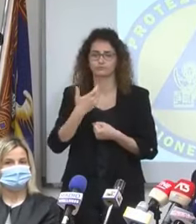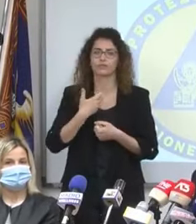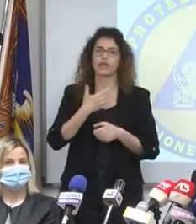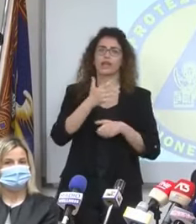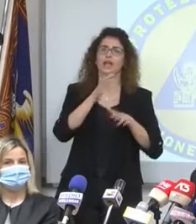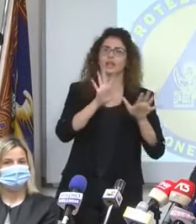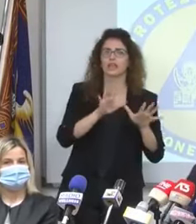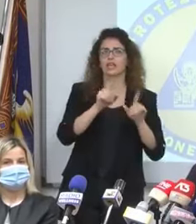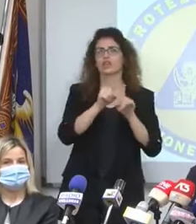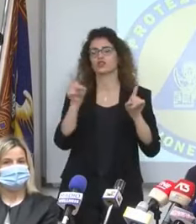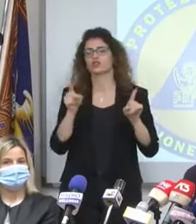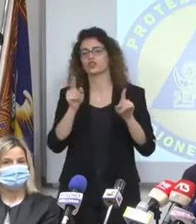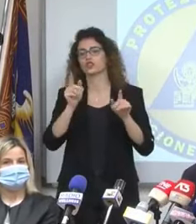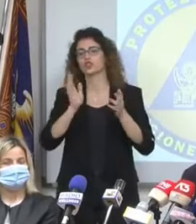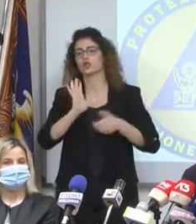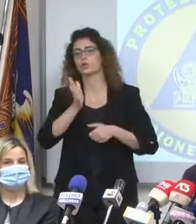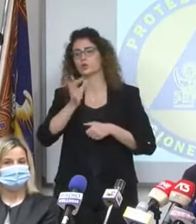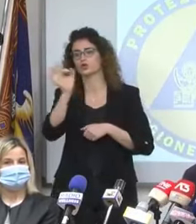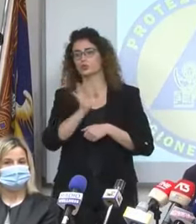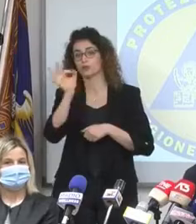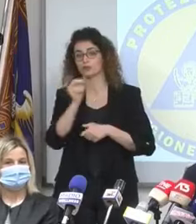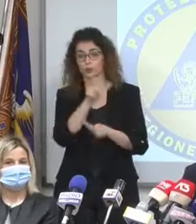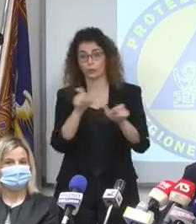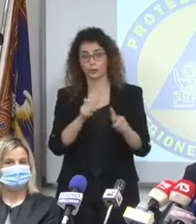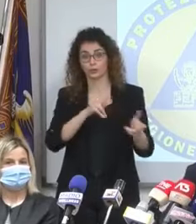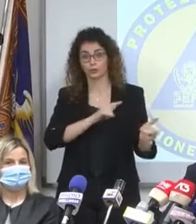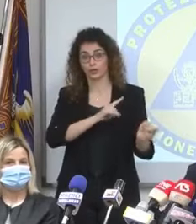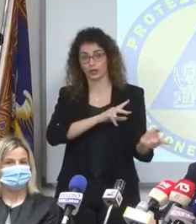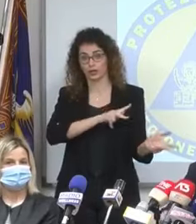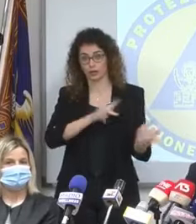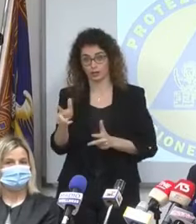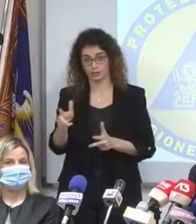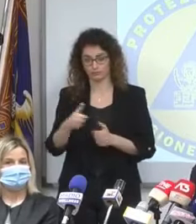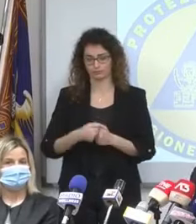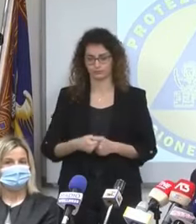dal 10 al 15% di quelli che vanno in ospedale.